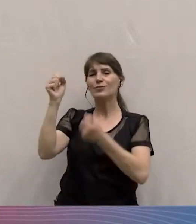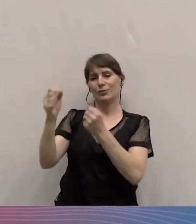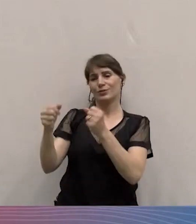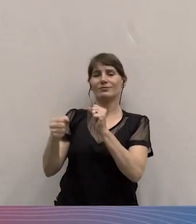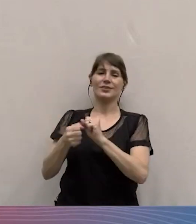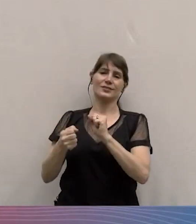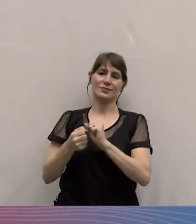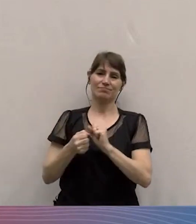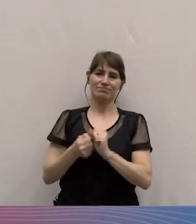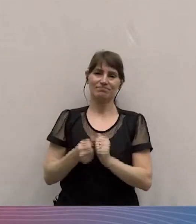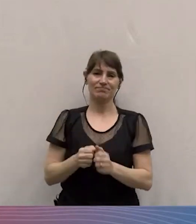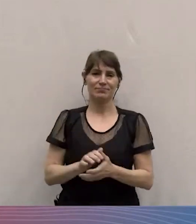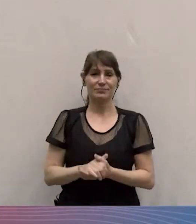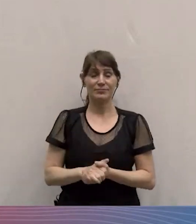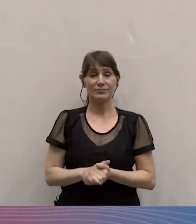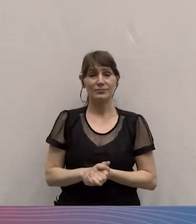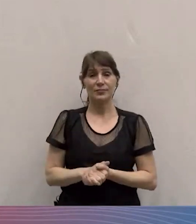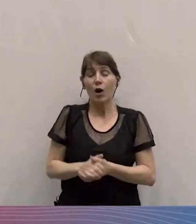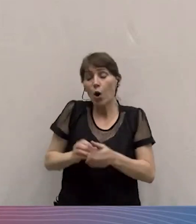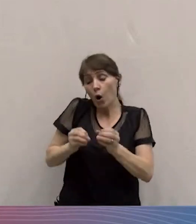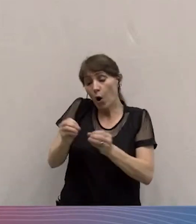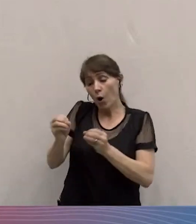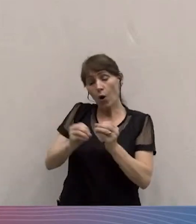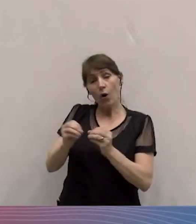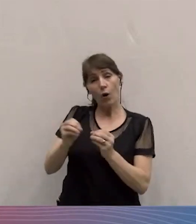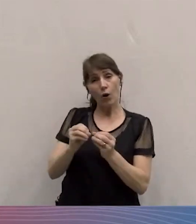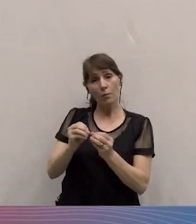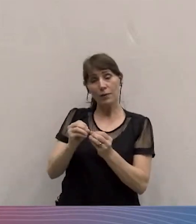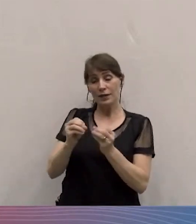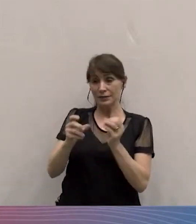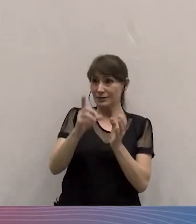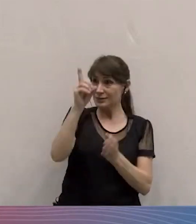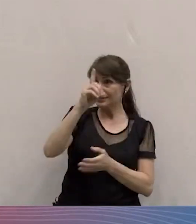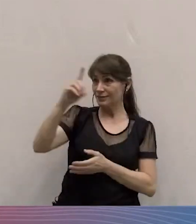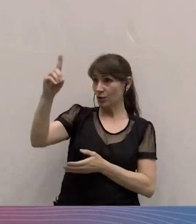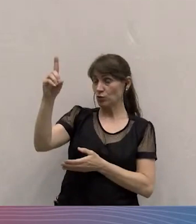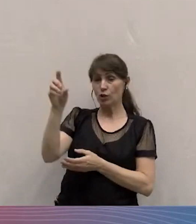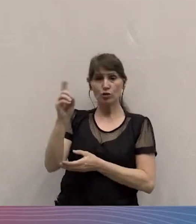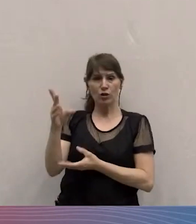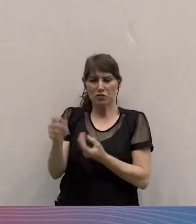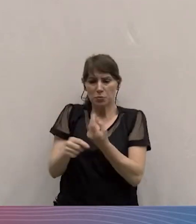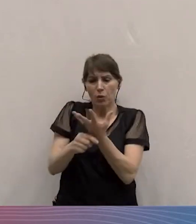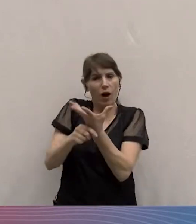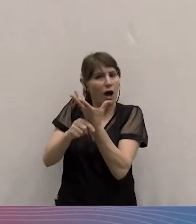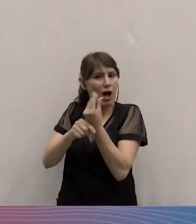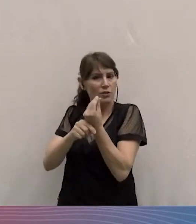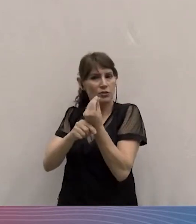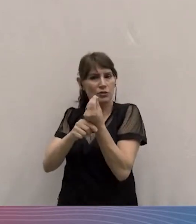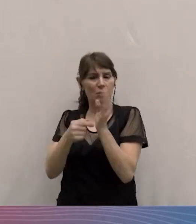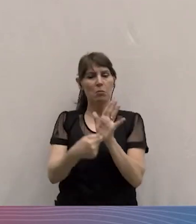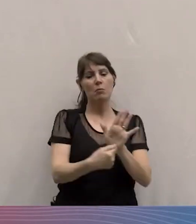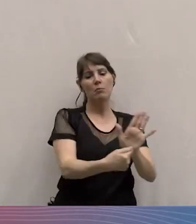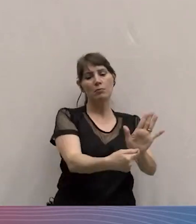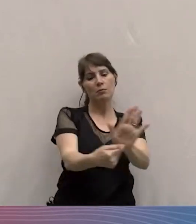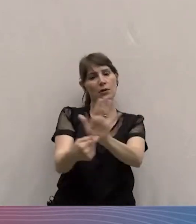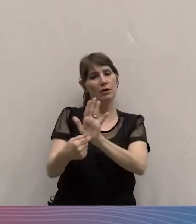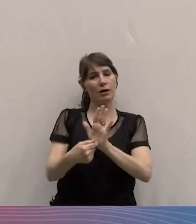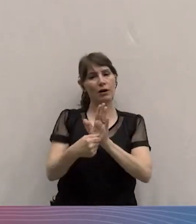fazer. Irmãos, essa obra-prima não é só objeto de arte para ser exibido nas